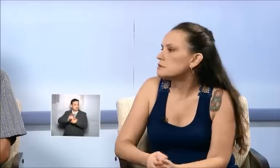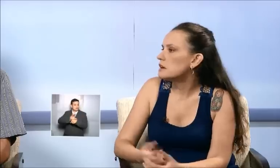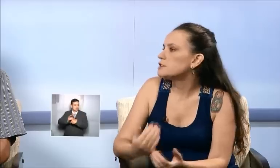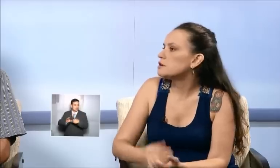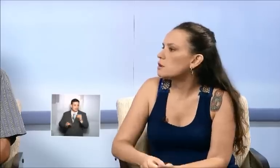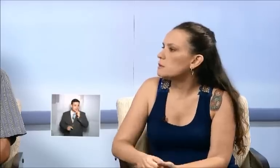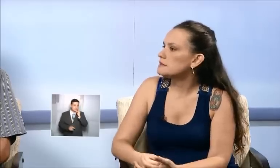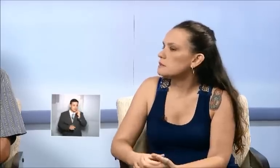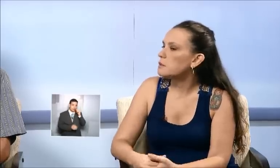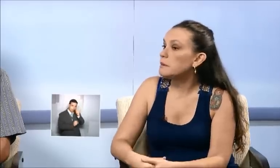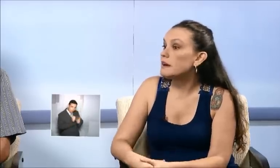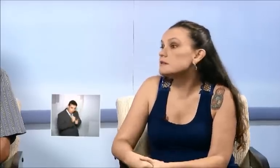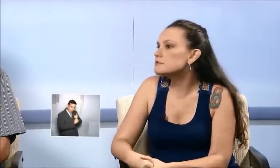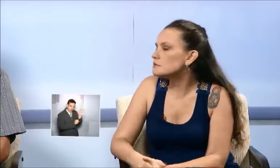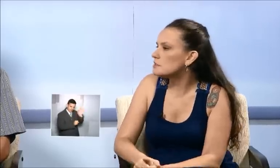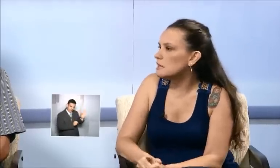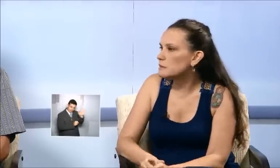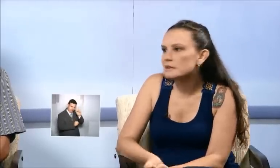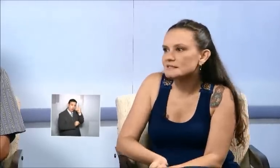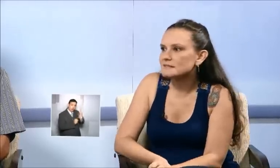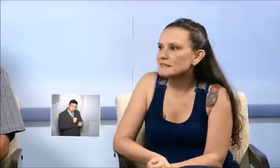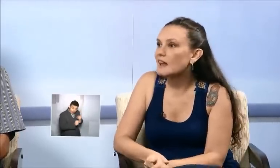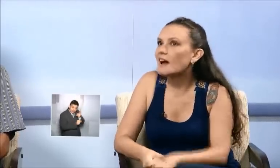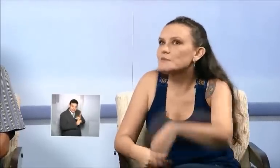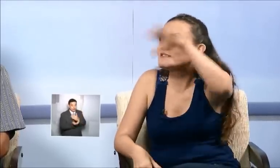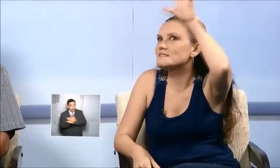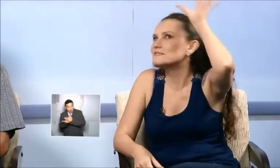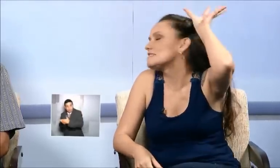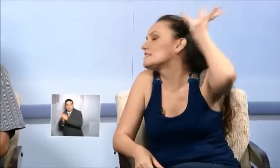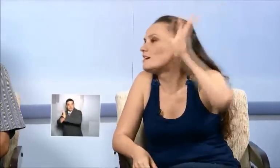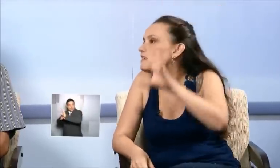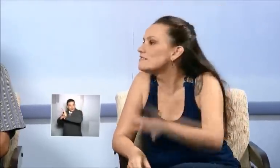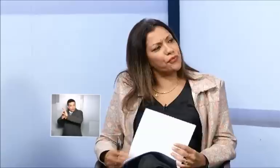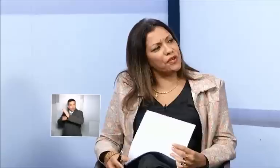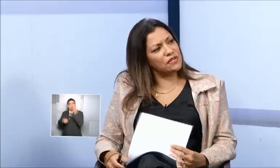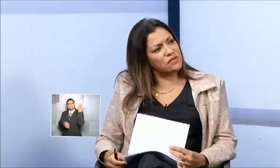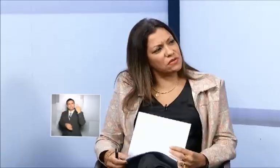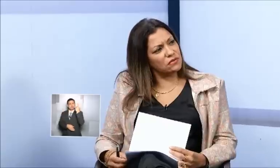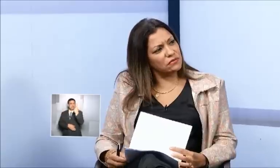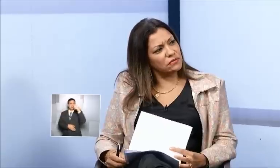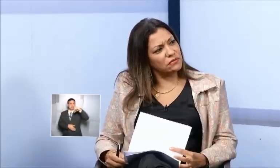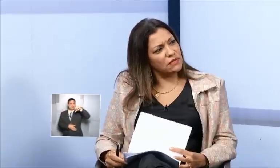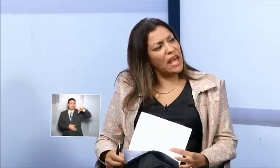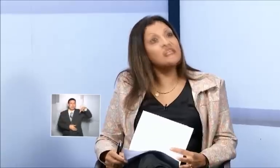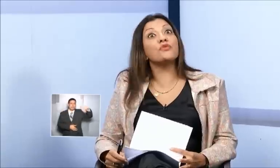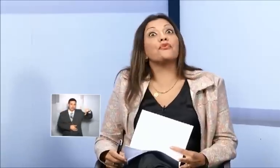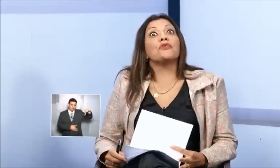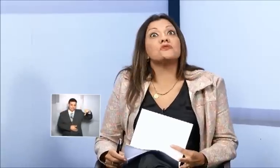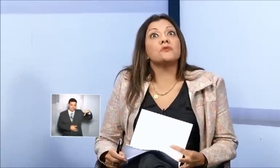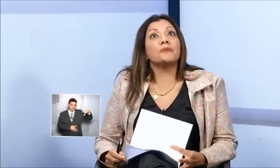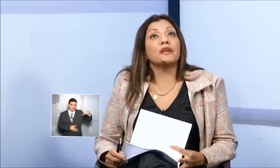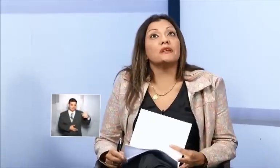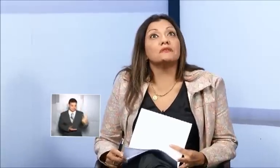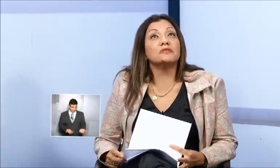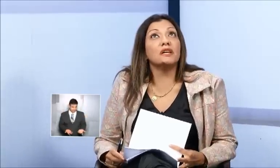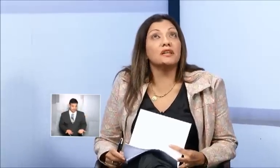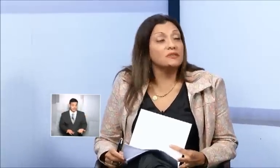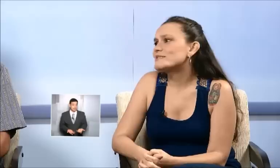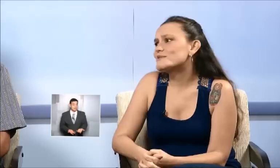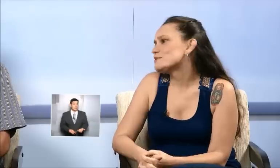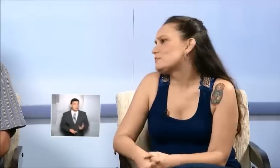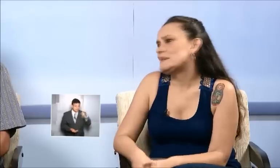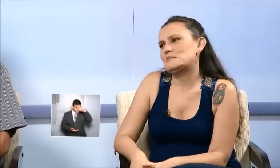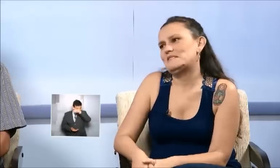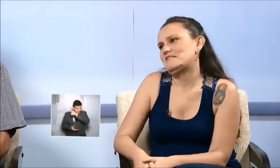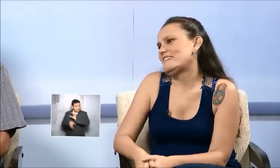ano da faculdade, foi que eu comecei meu primeiro curso de Libras, né? Lá em 1999. E foi difícil? É difícil para quem não tem? Ai, eu sou